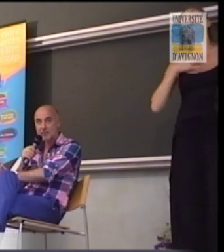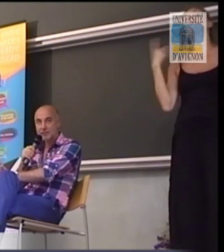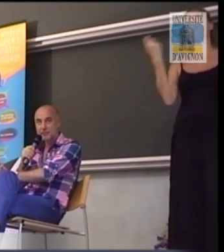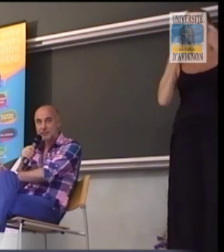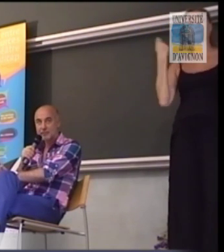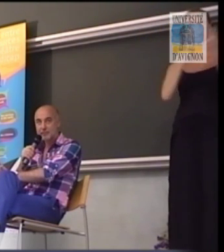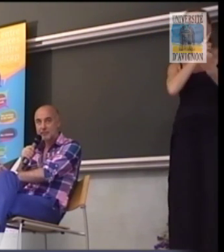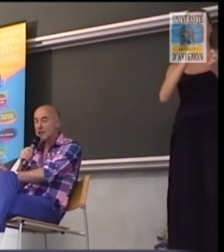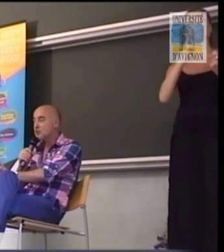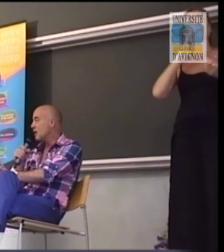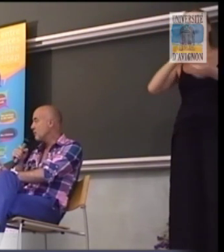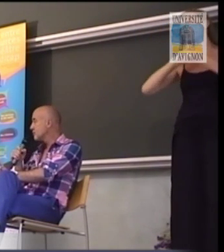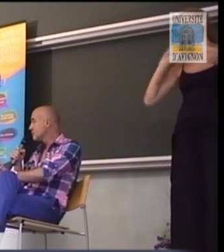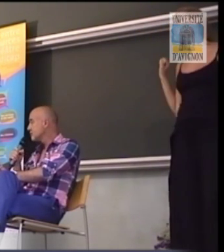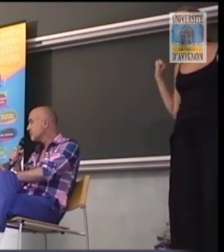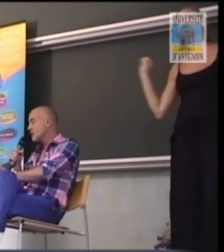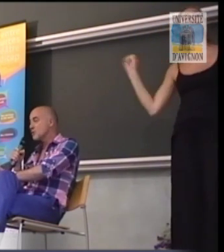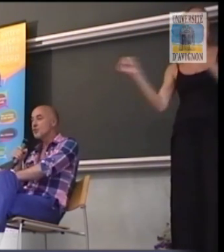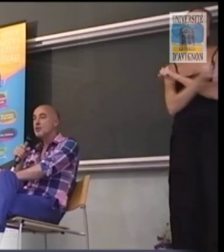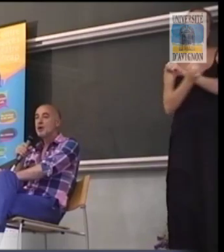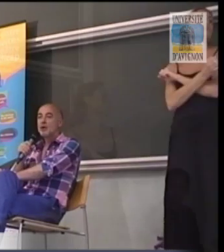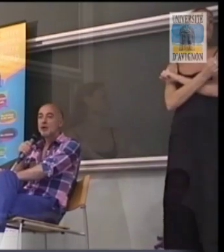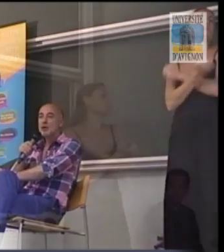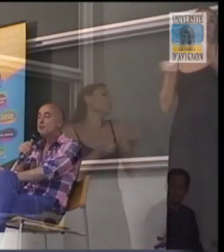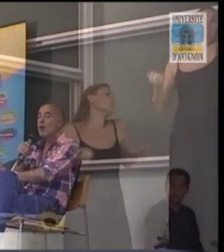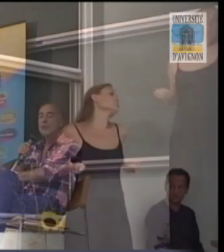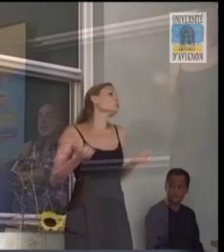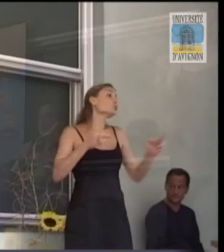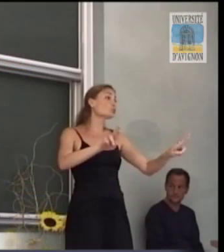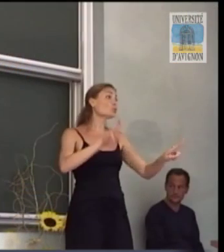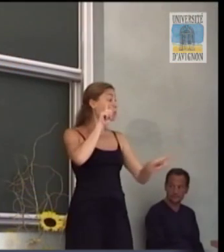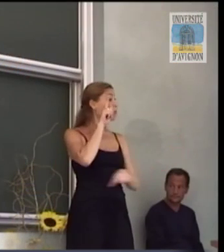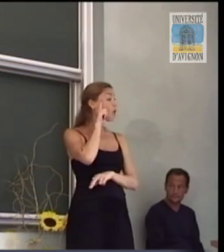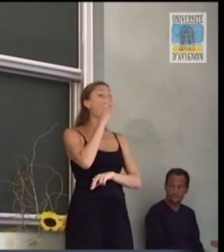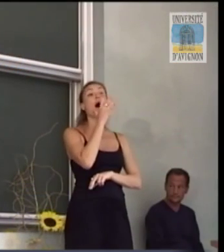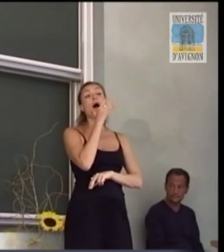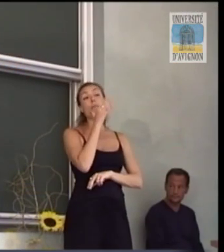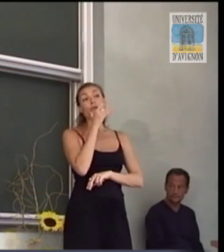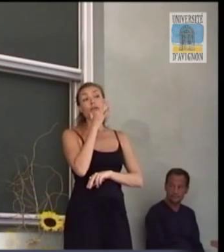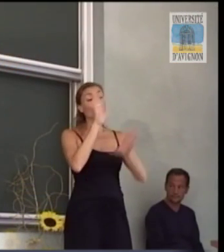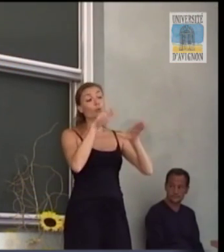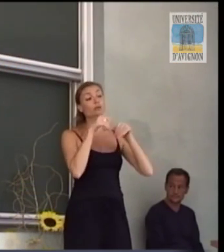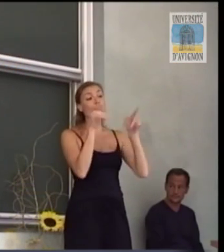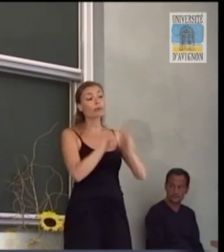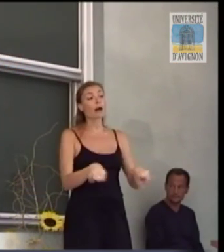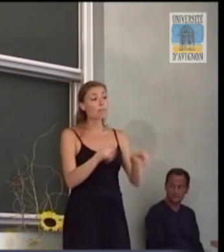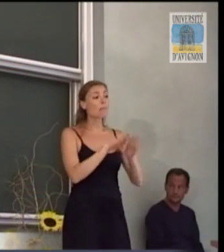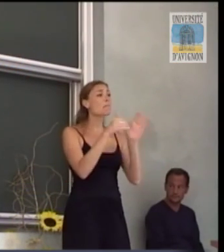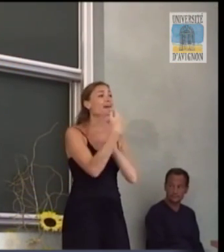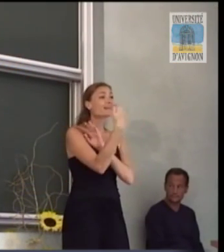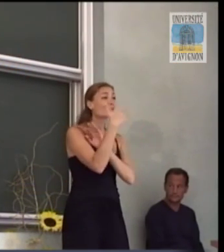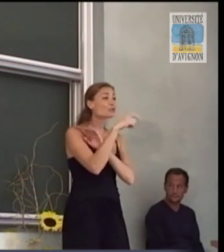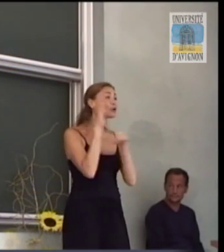face, naturellement, parce qu'il ne pourra plus y avoir 1200 spectacles, car il ne pourra plus y